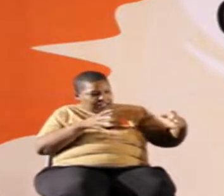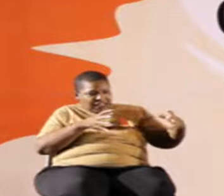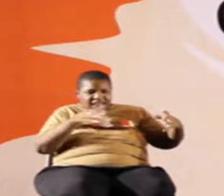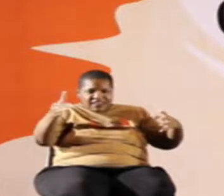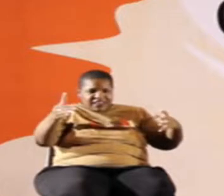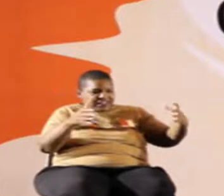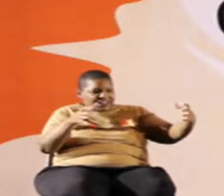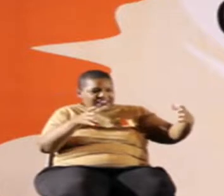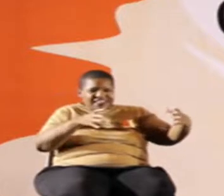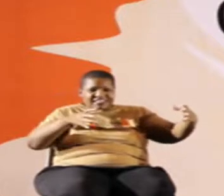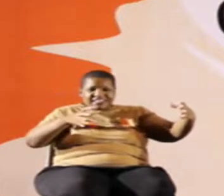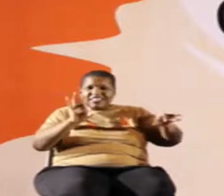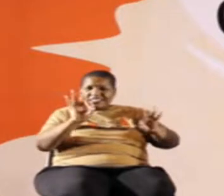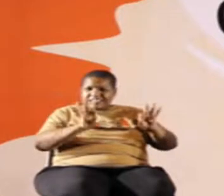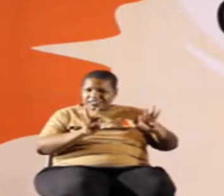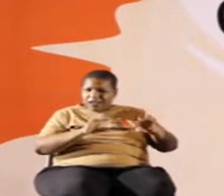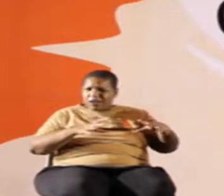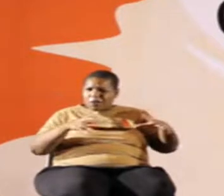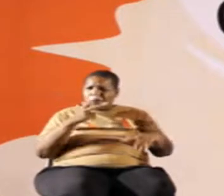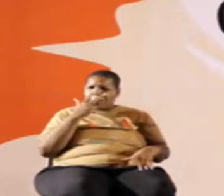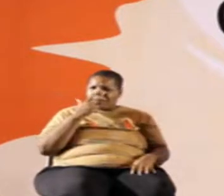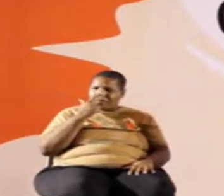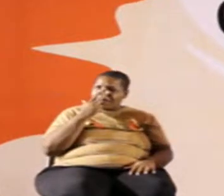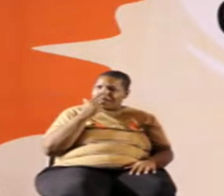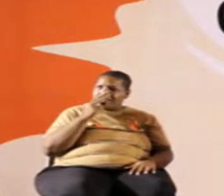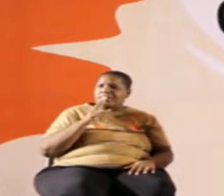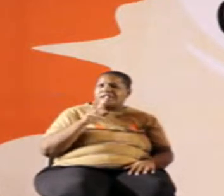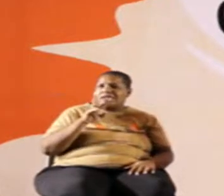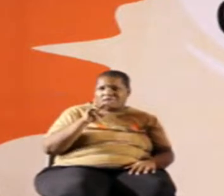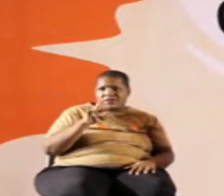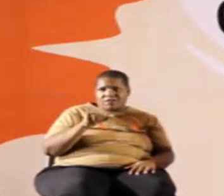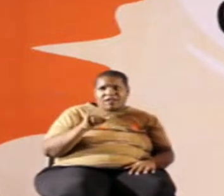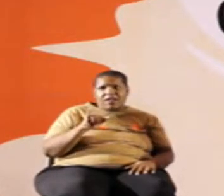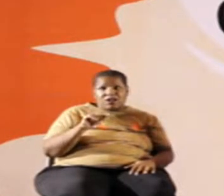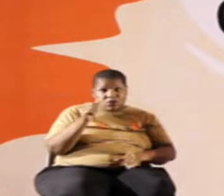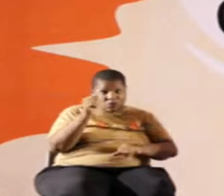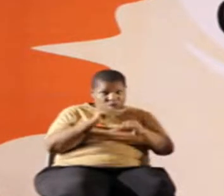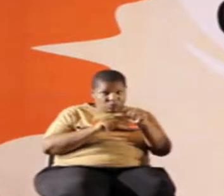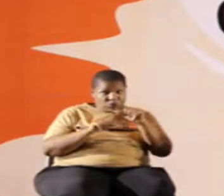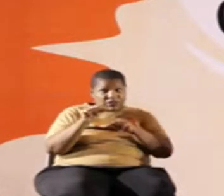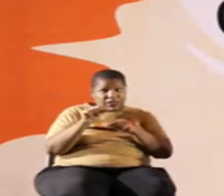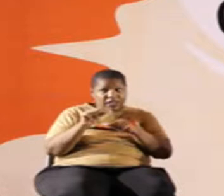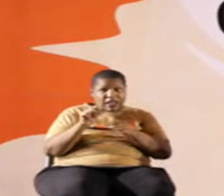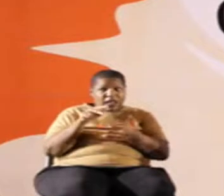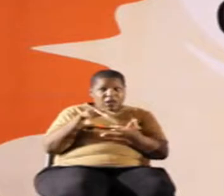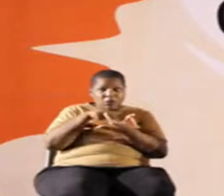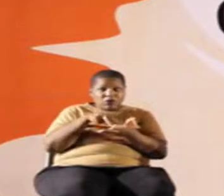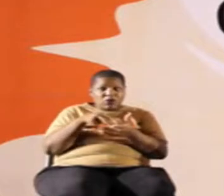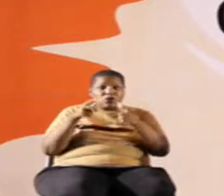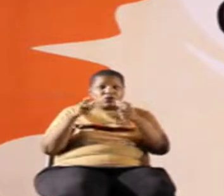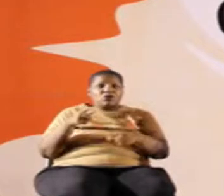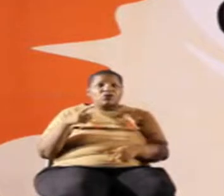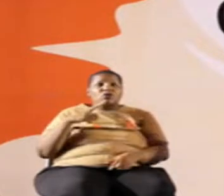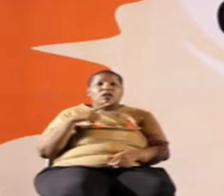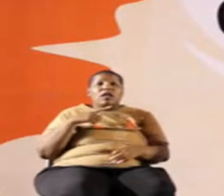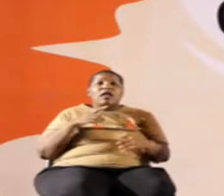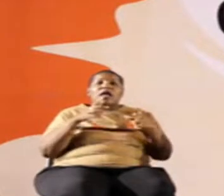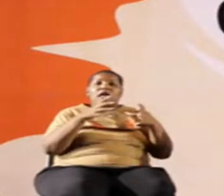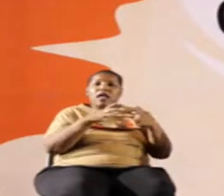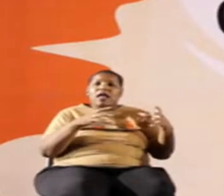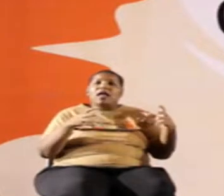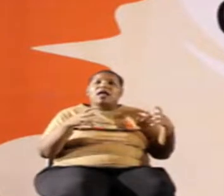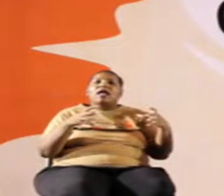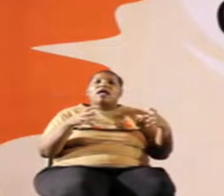vai, que parece que vai mudar a posição das coisas no domingo, é um bonde